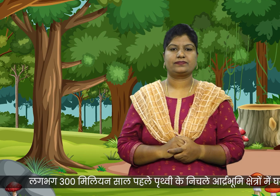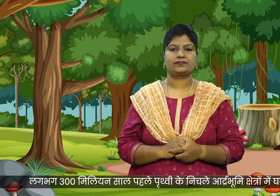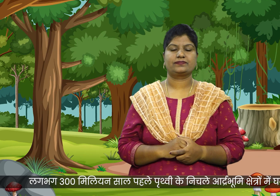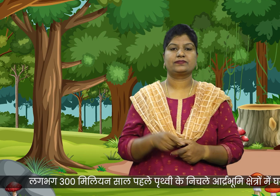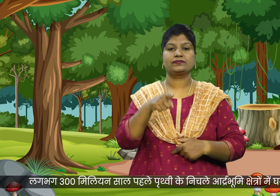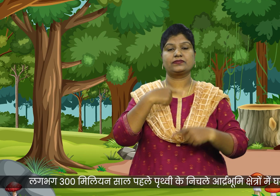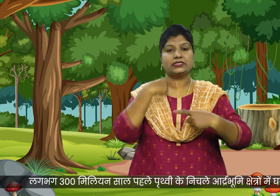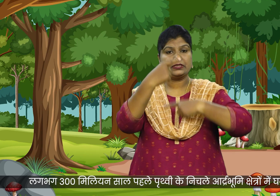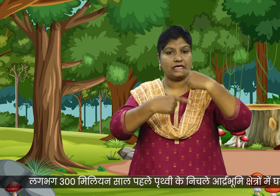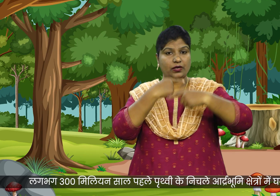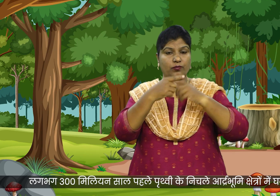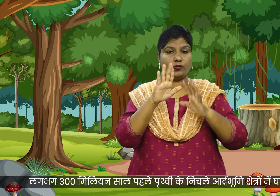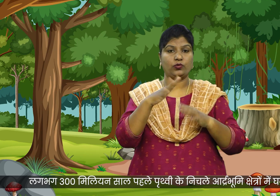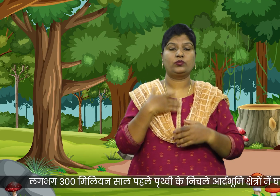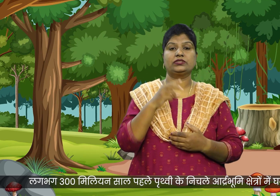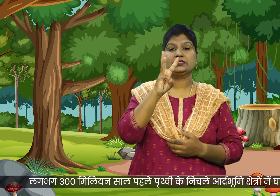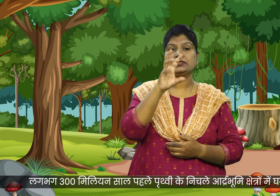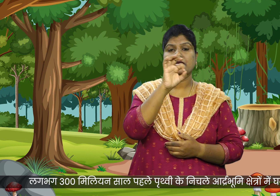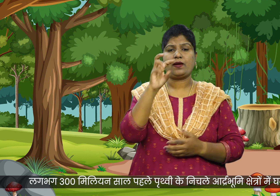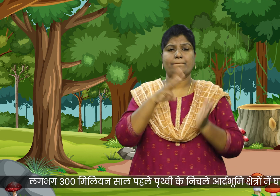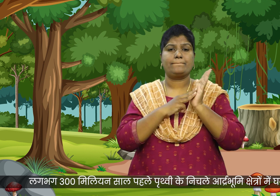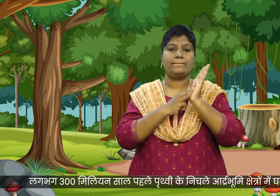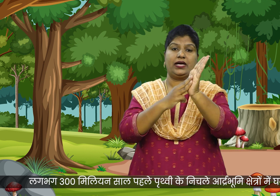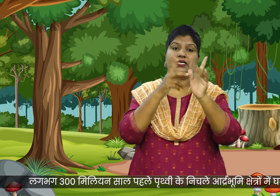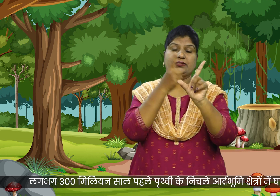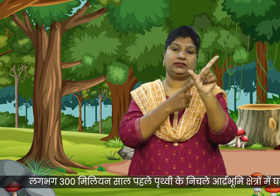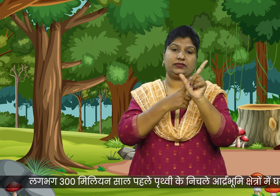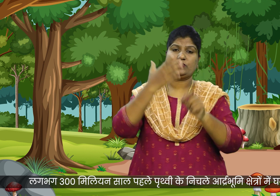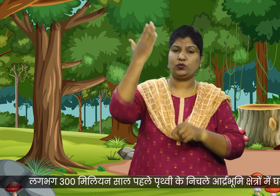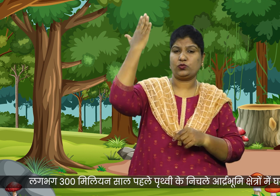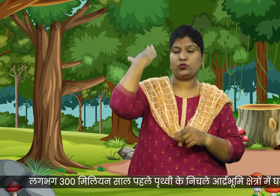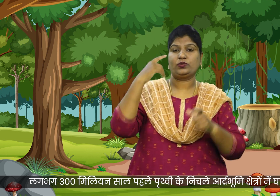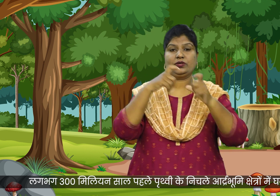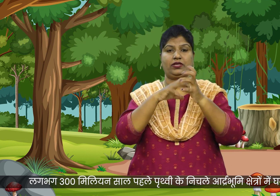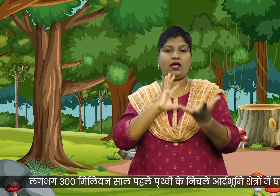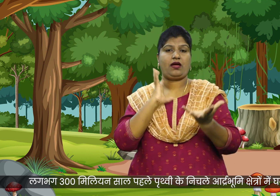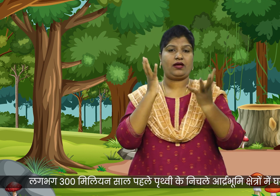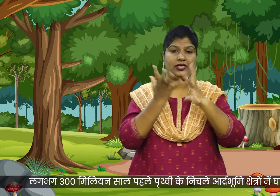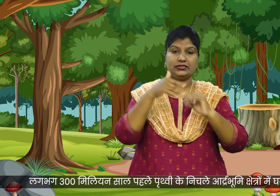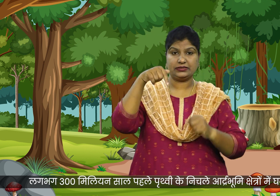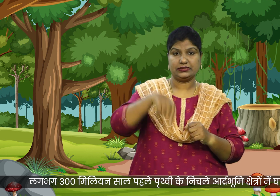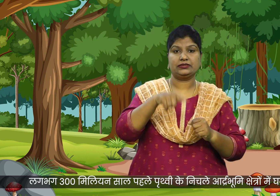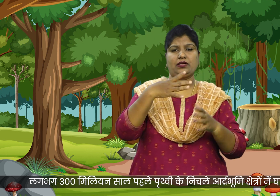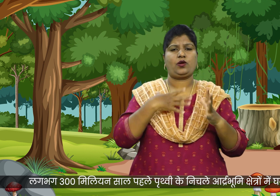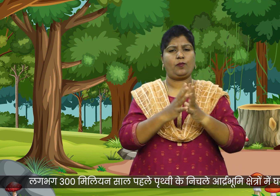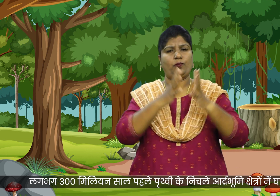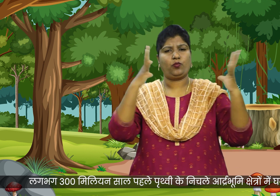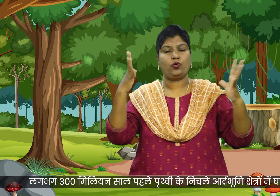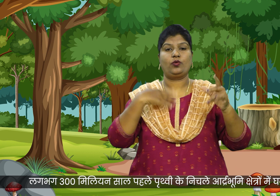लगभग 300 मिलियन साल पहले पृथ्वी के निचले आर्द्र भूमि क्षेत्रों में घने जंगल